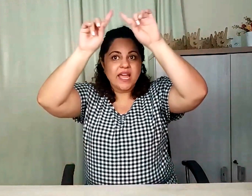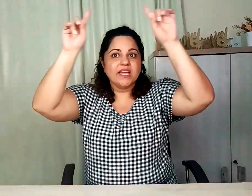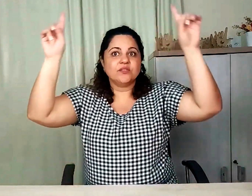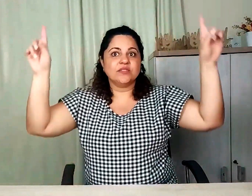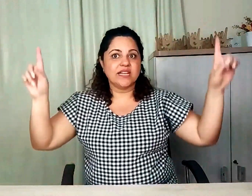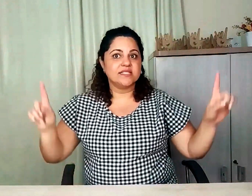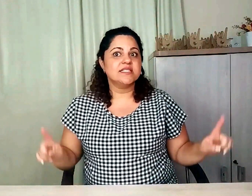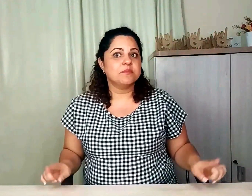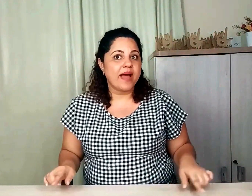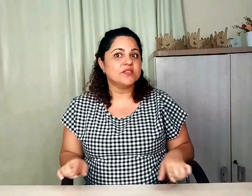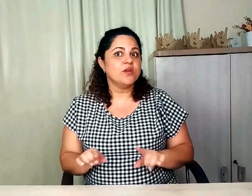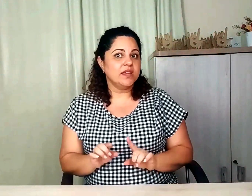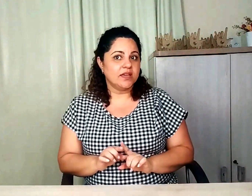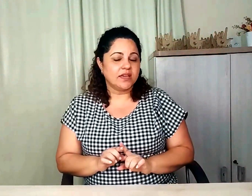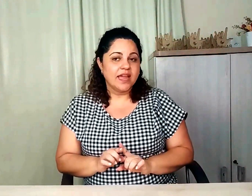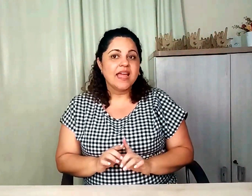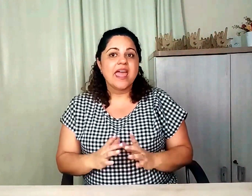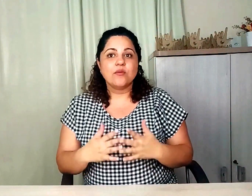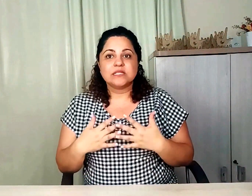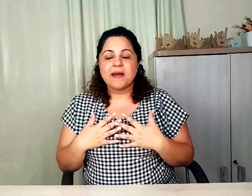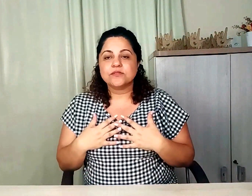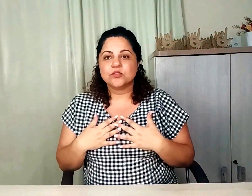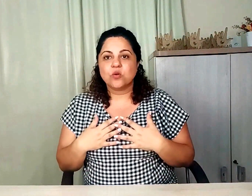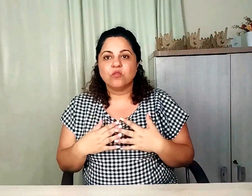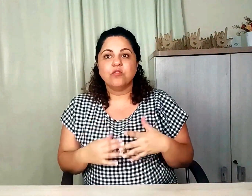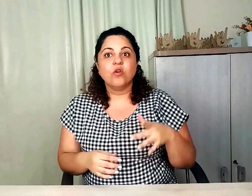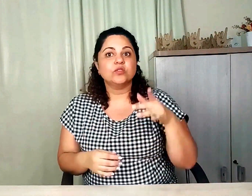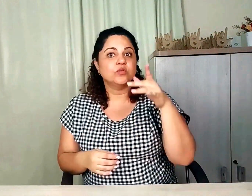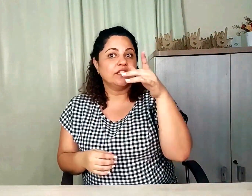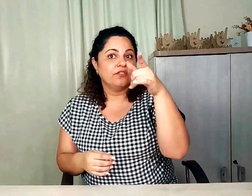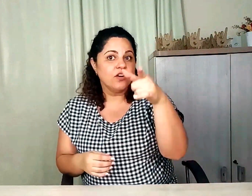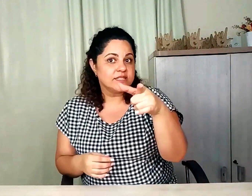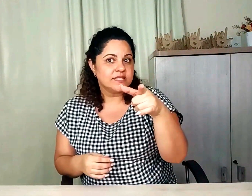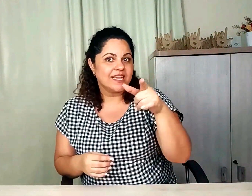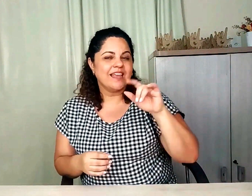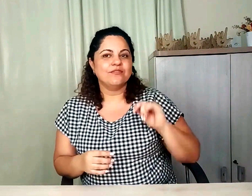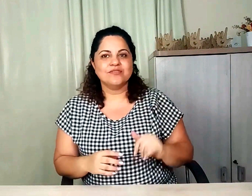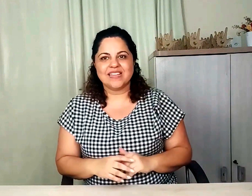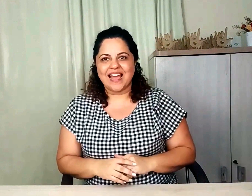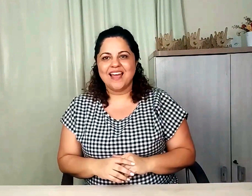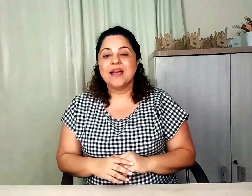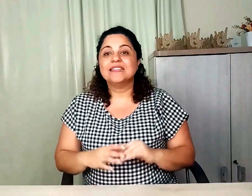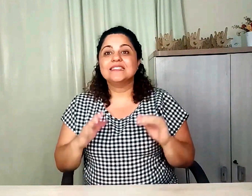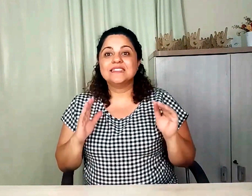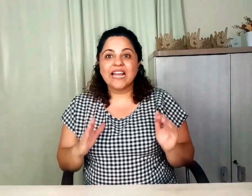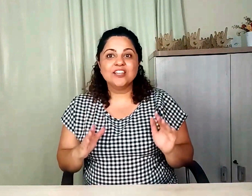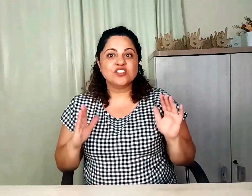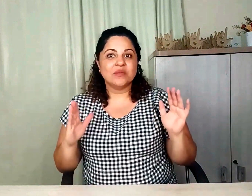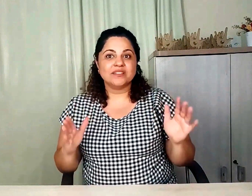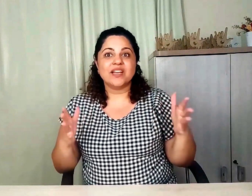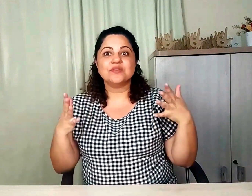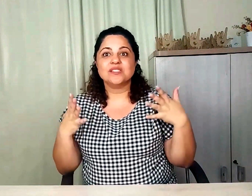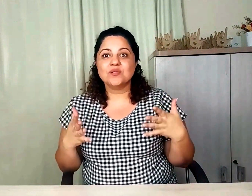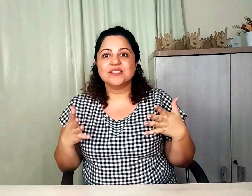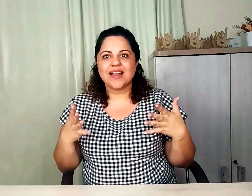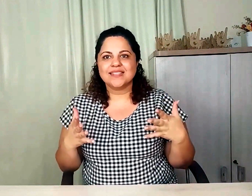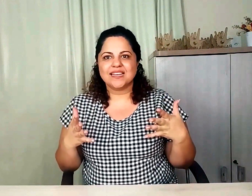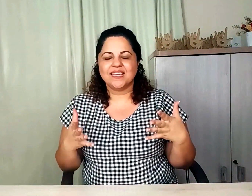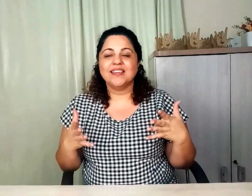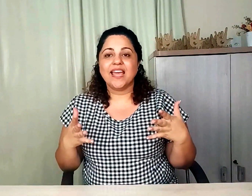dentro desse espaço aqui. É o espaço de conforto que você deve usar. Tente manter os seus sinais aqui